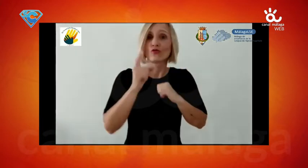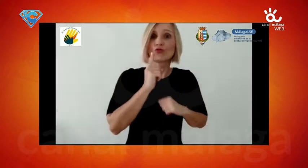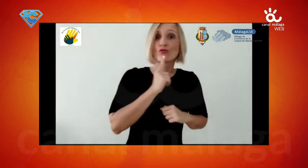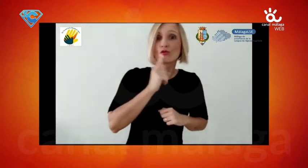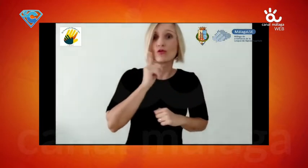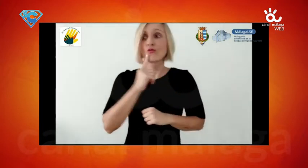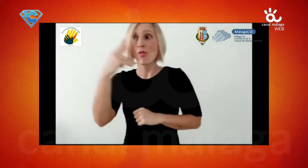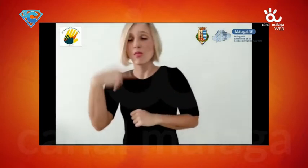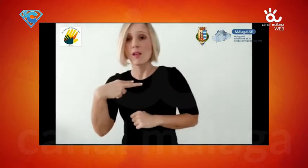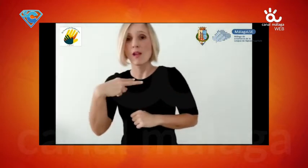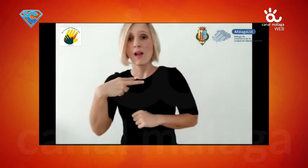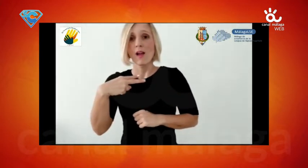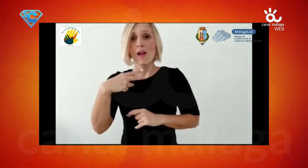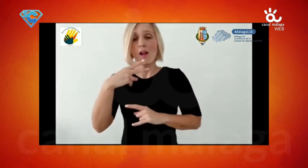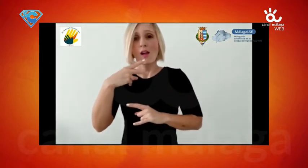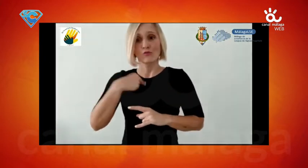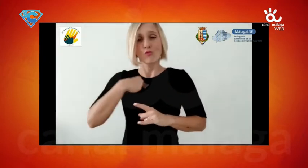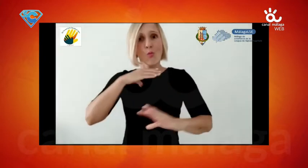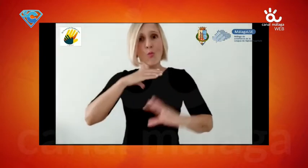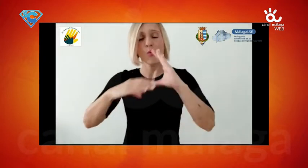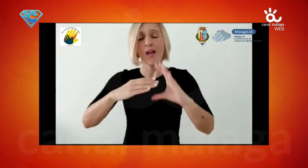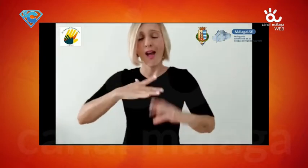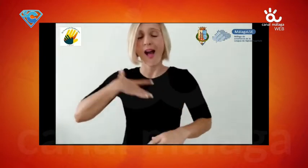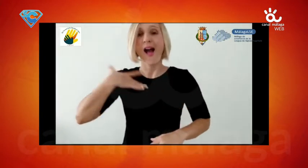capaz de comunicarme con ellos.